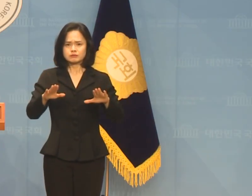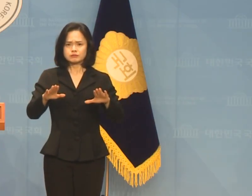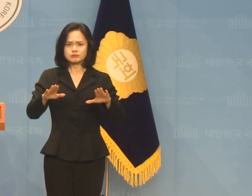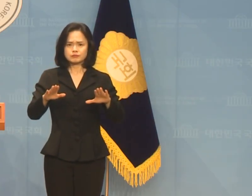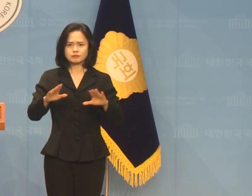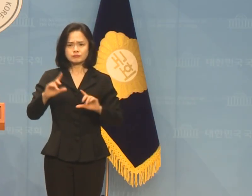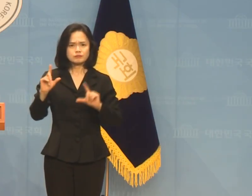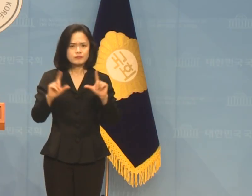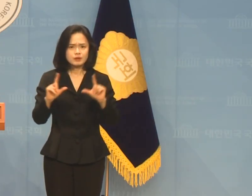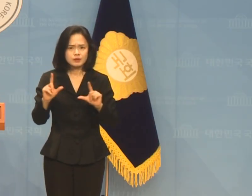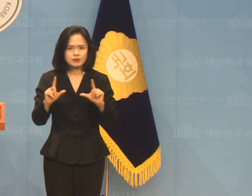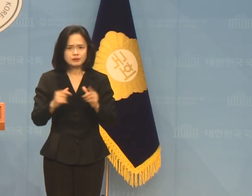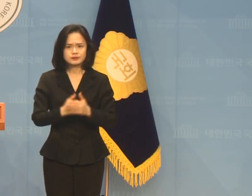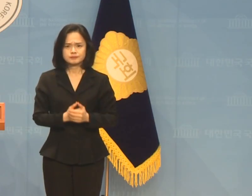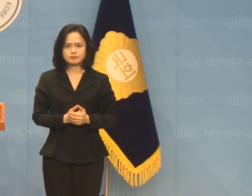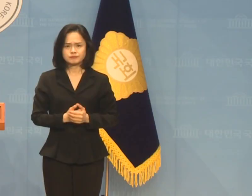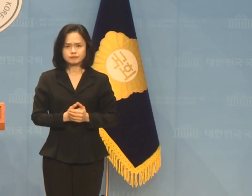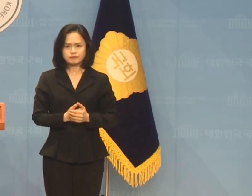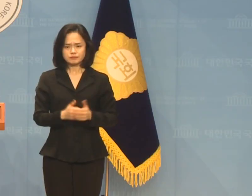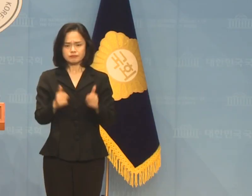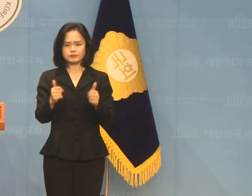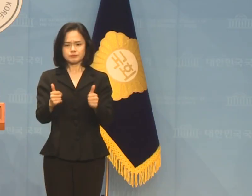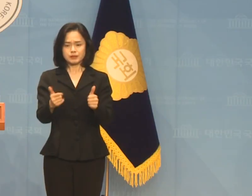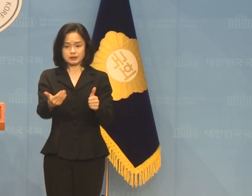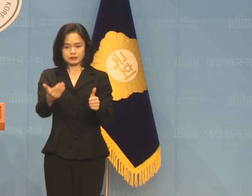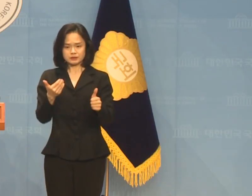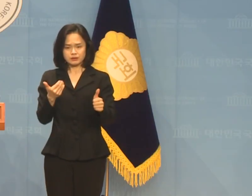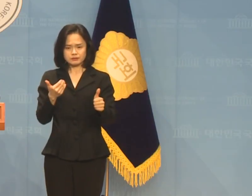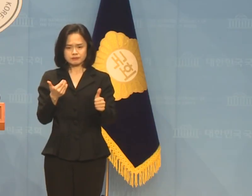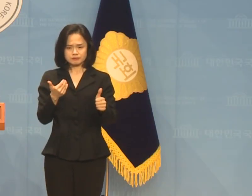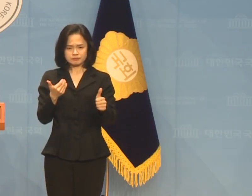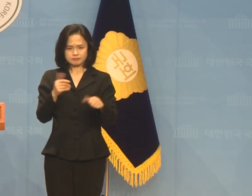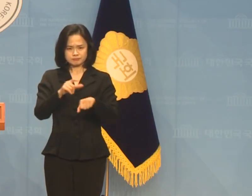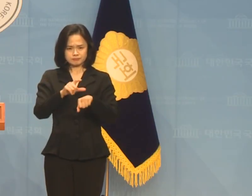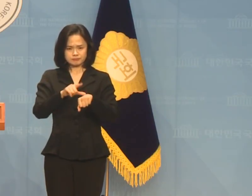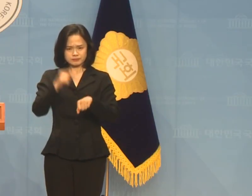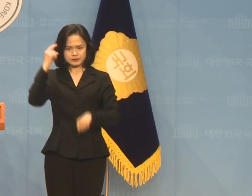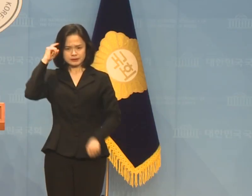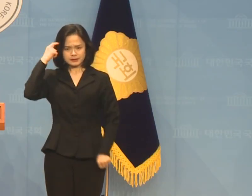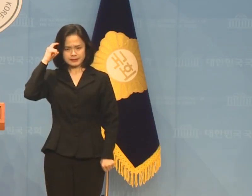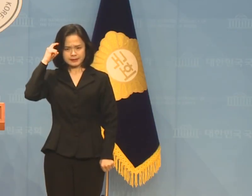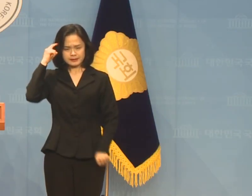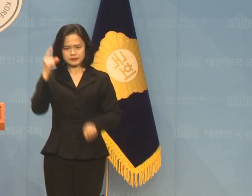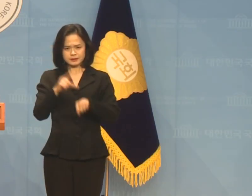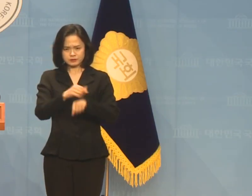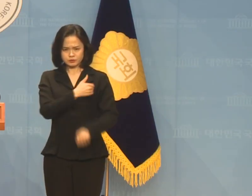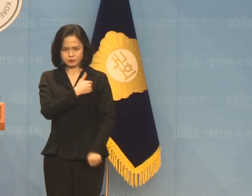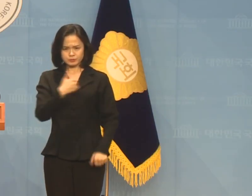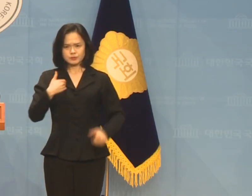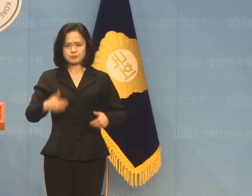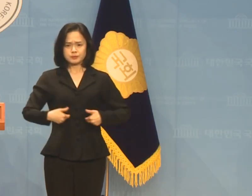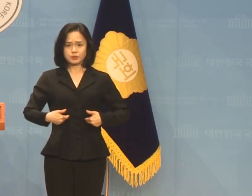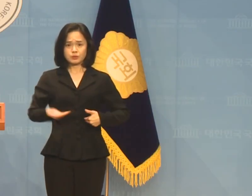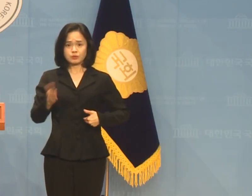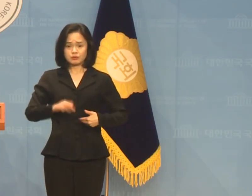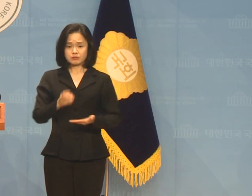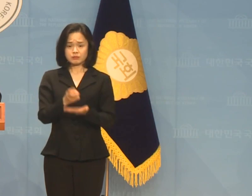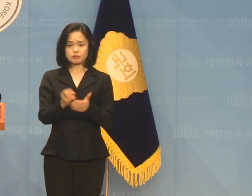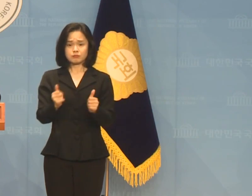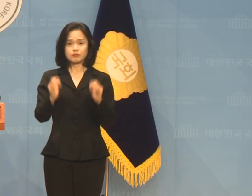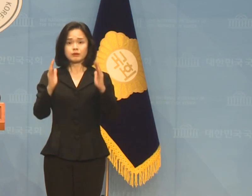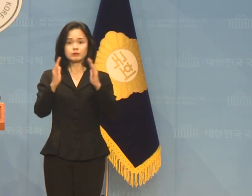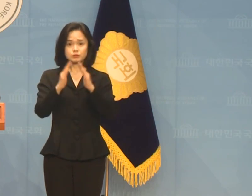충분한 검토를 거쳐 신중하게 판단할 필요가 있지 않습니까? 그런데 헌법재판소는